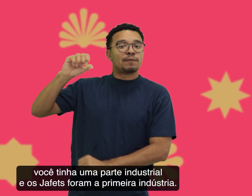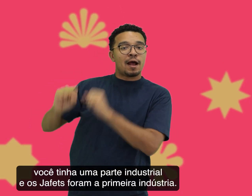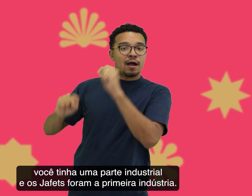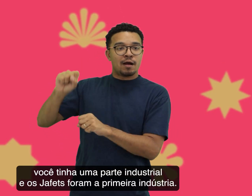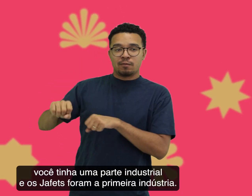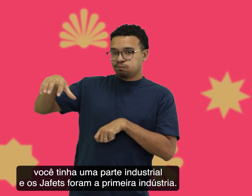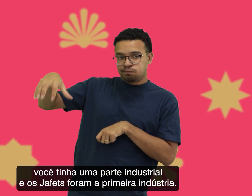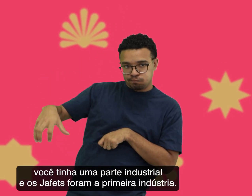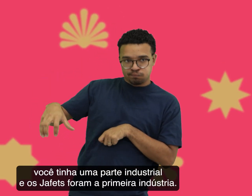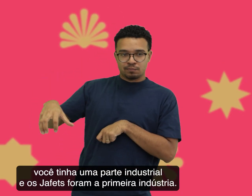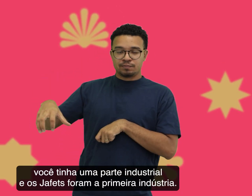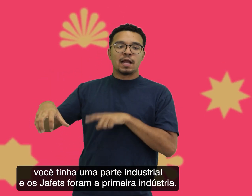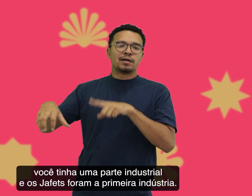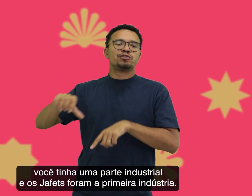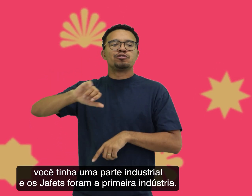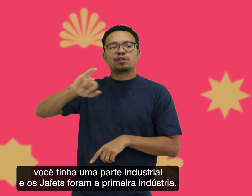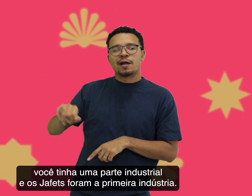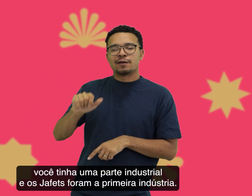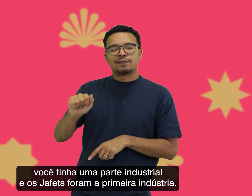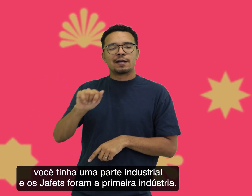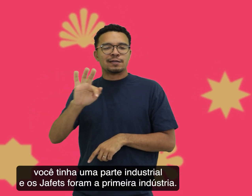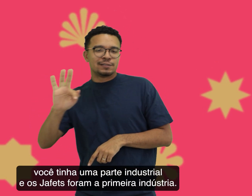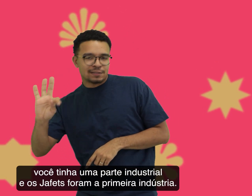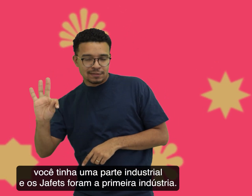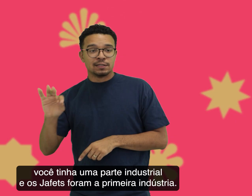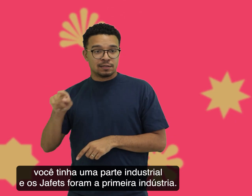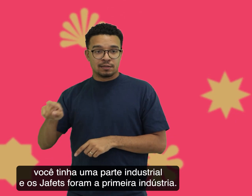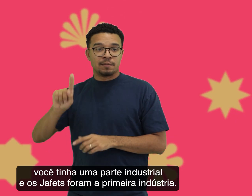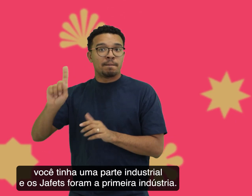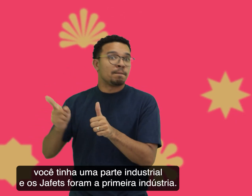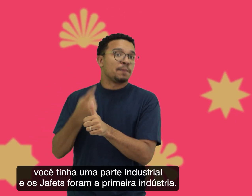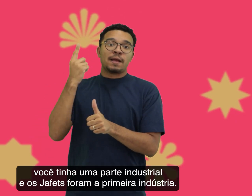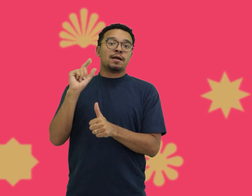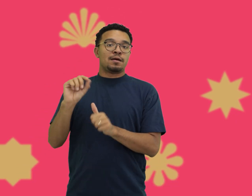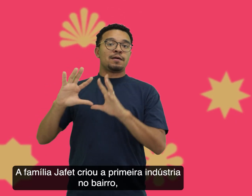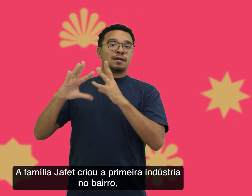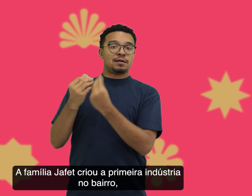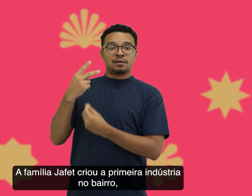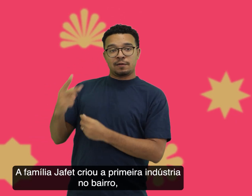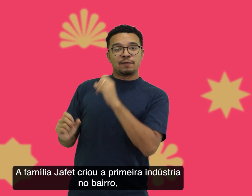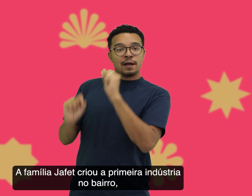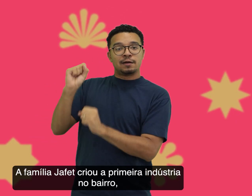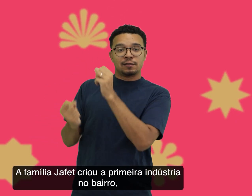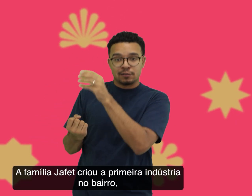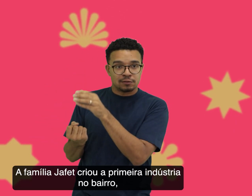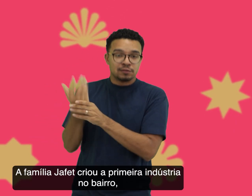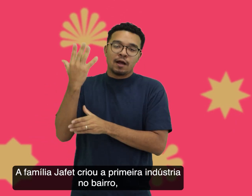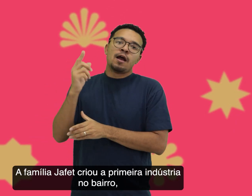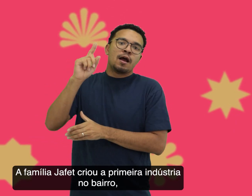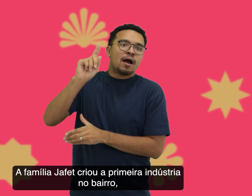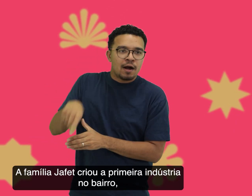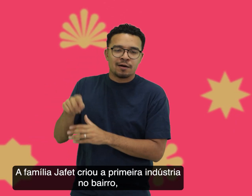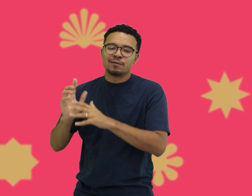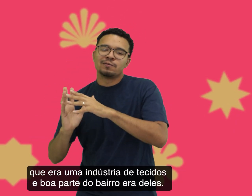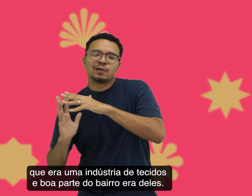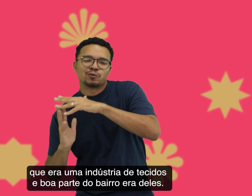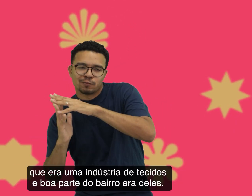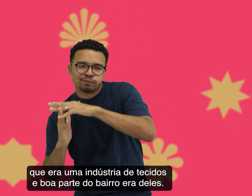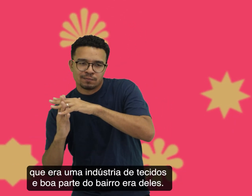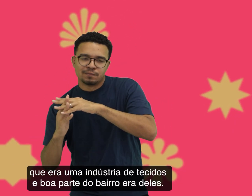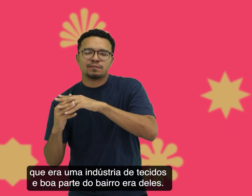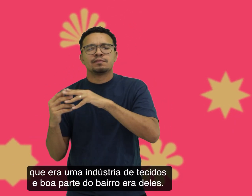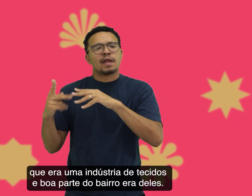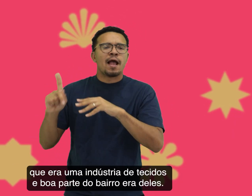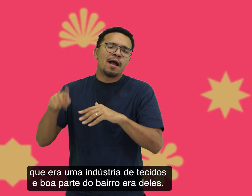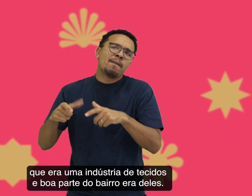principalmente com a Moca, você tinha uma parte industrial. E os Jafés foram a primeira indústria, né? A família Jafé criou a primeira indústria no